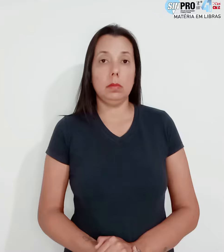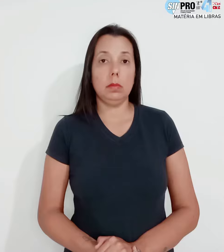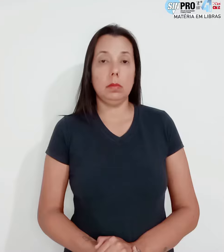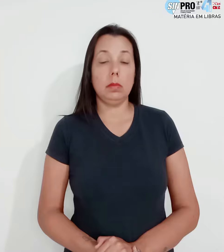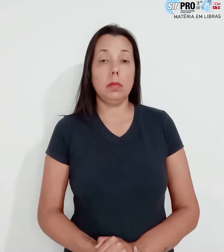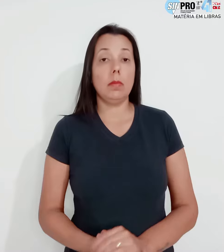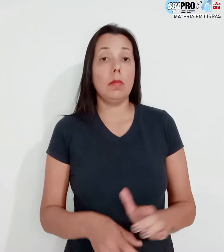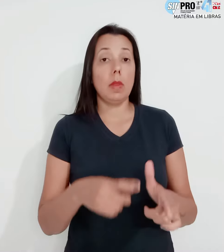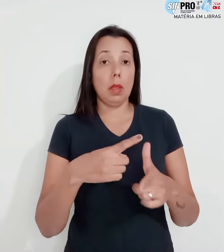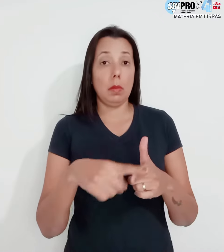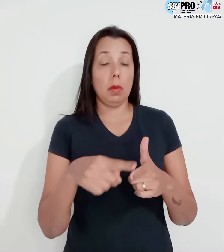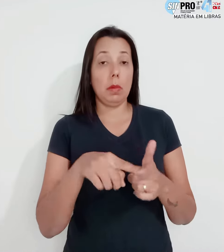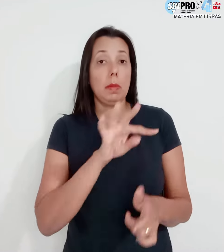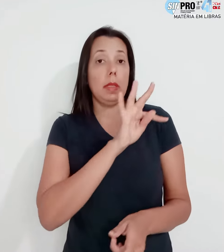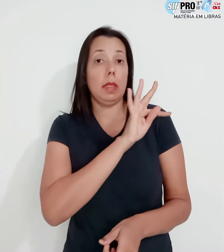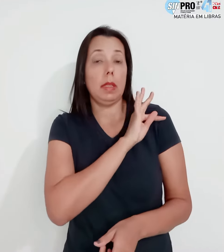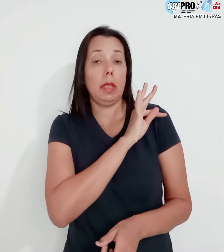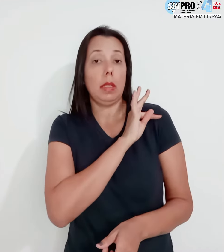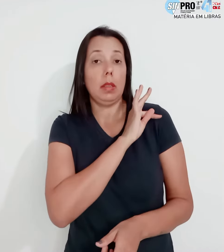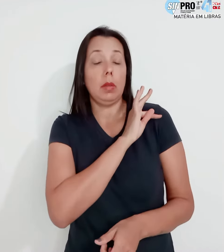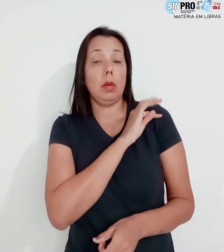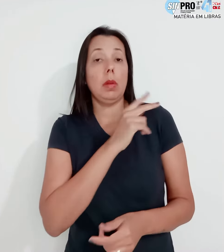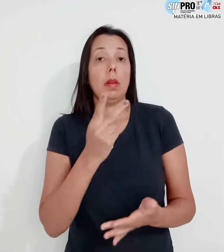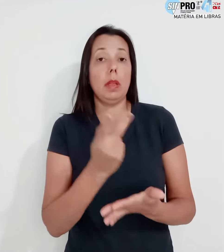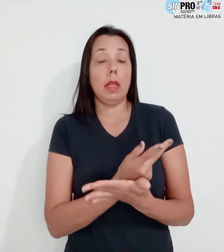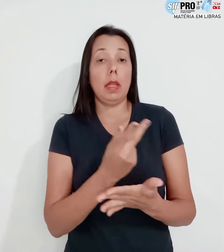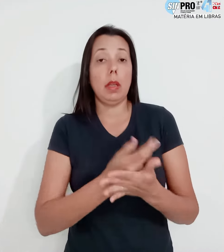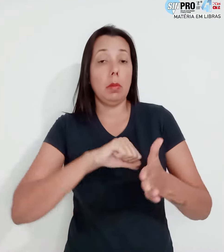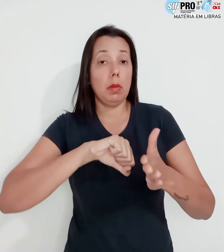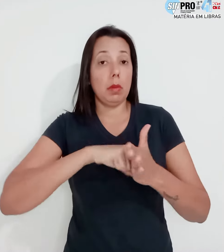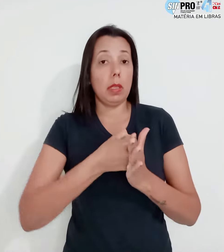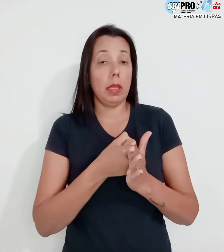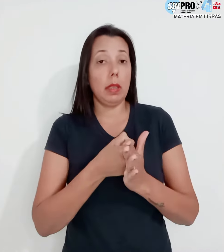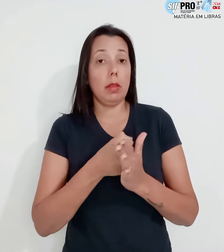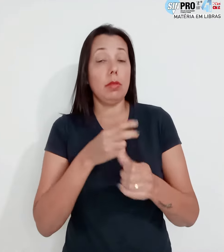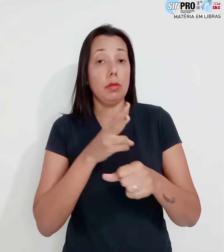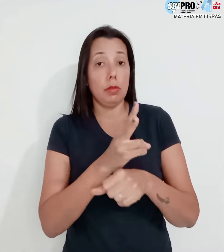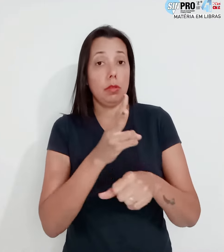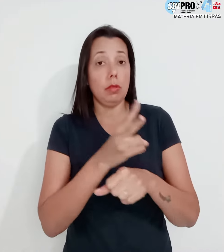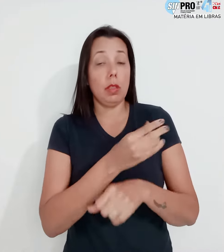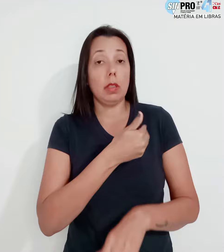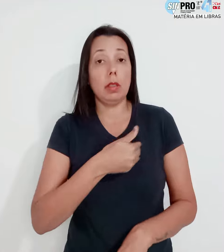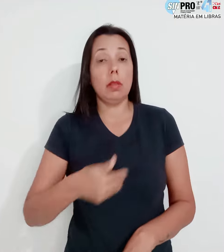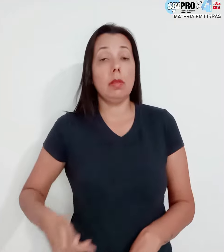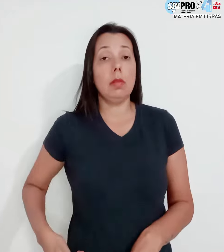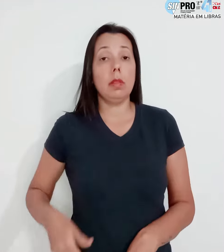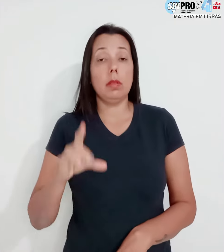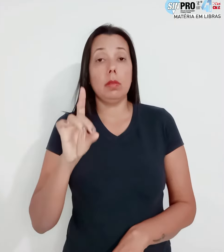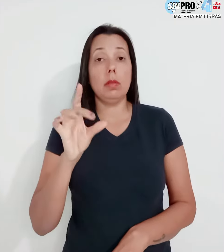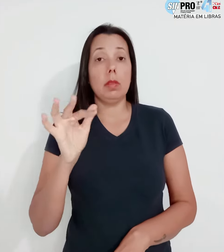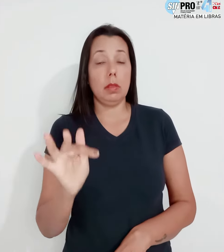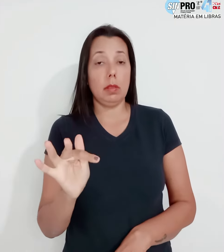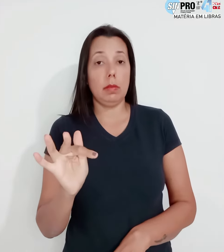Problema técnico impede bloqueio de carências e governo do Distrito Federal